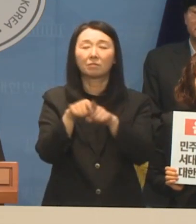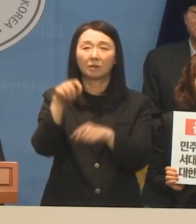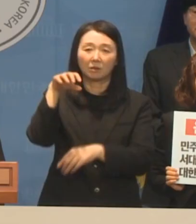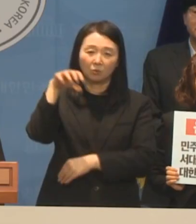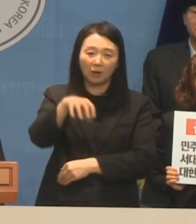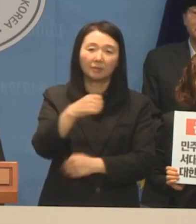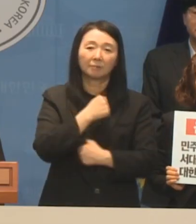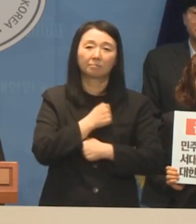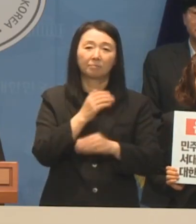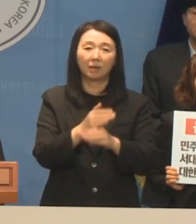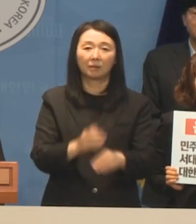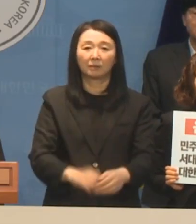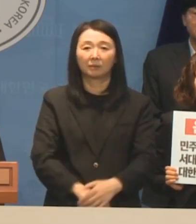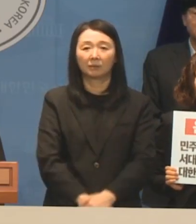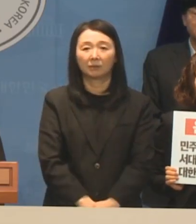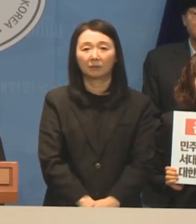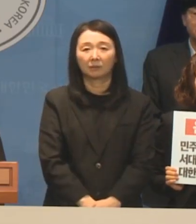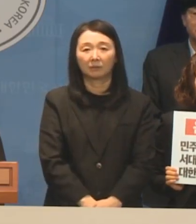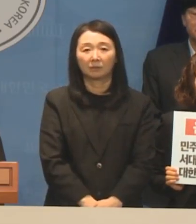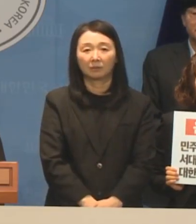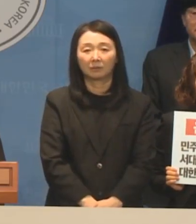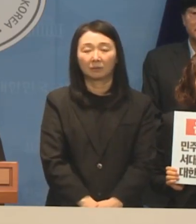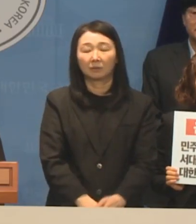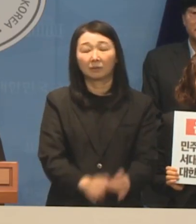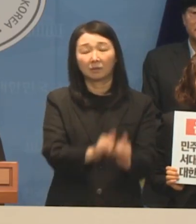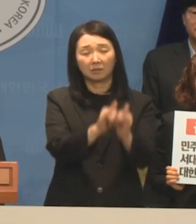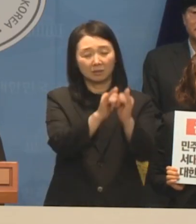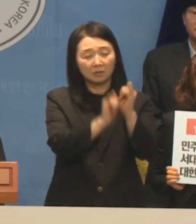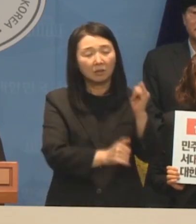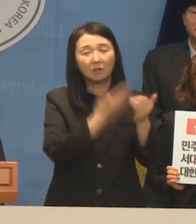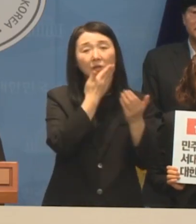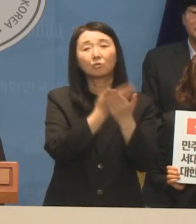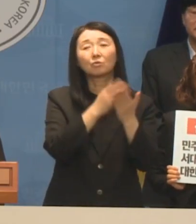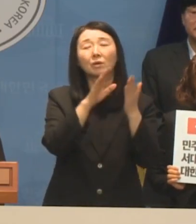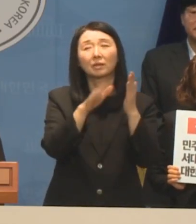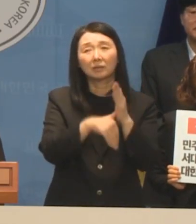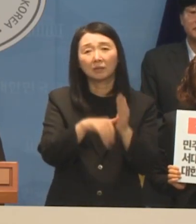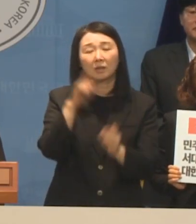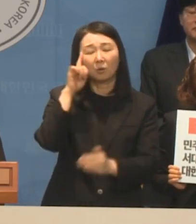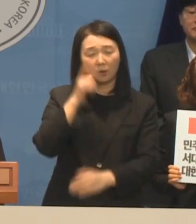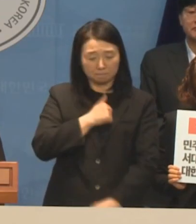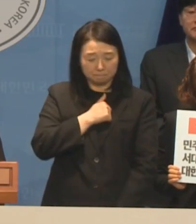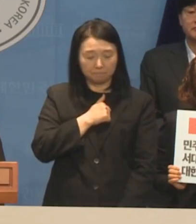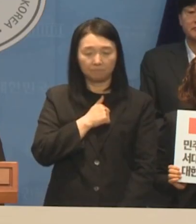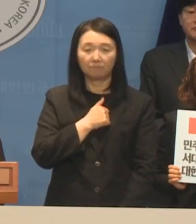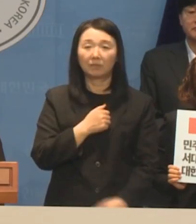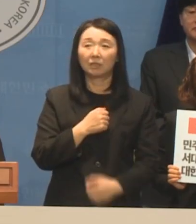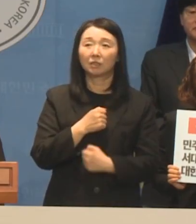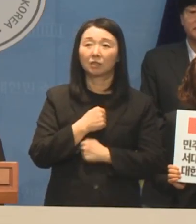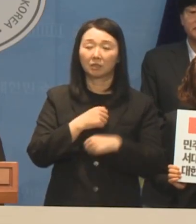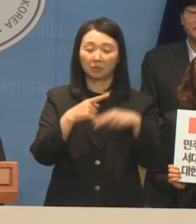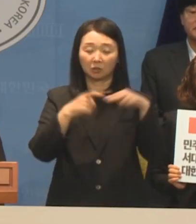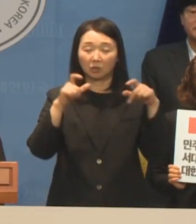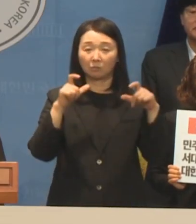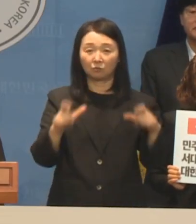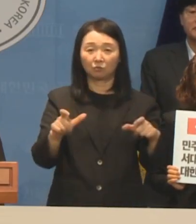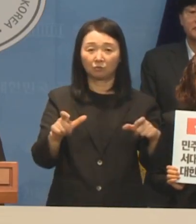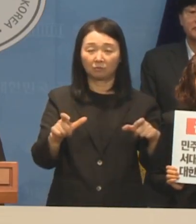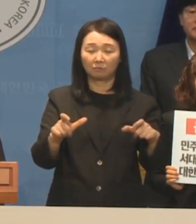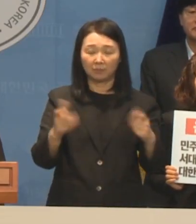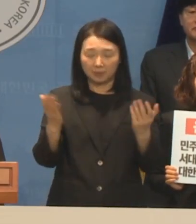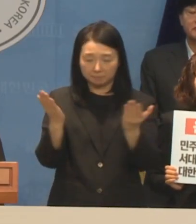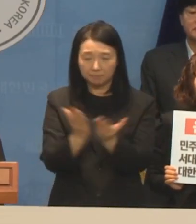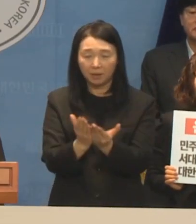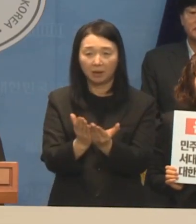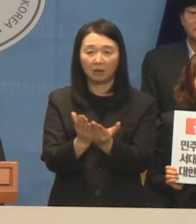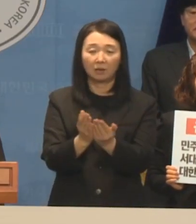광장을 지키고 있습니다. 역사의 변곡점마다 자긍심을 지켜온 서대문구에서도 이에